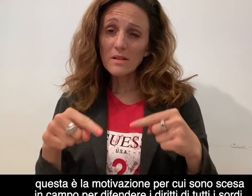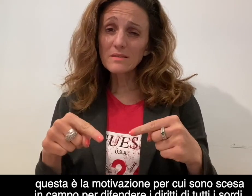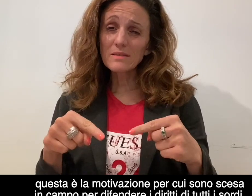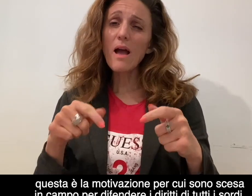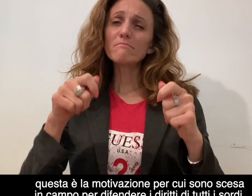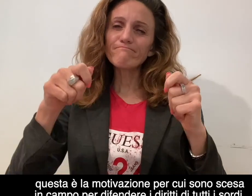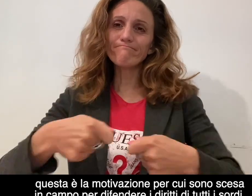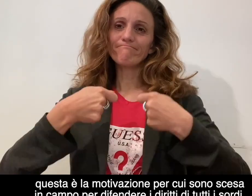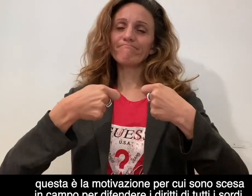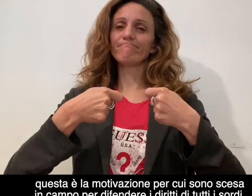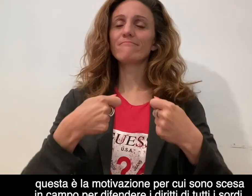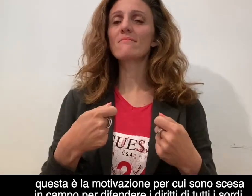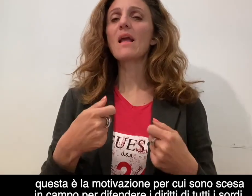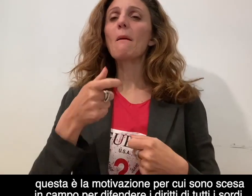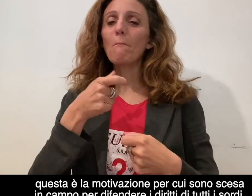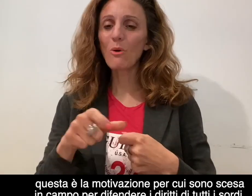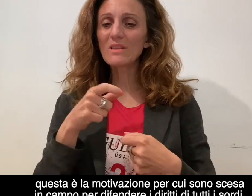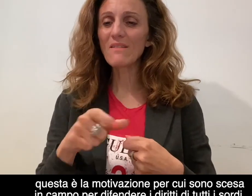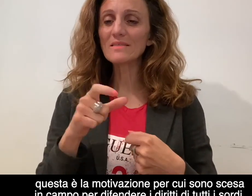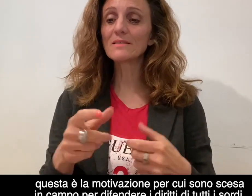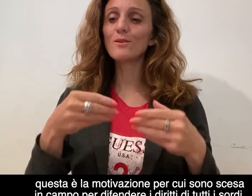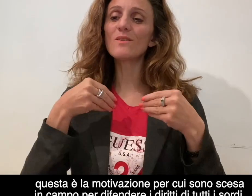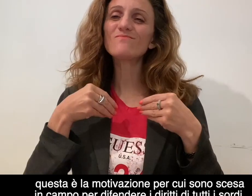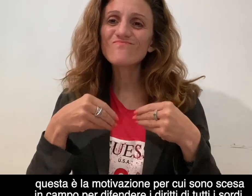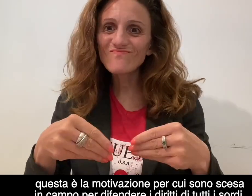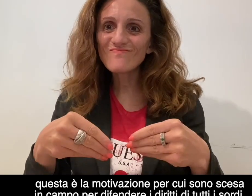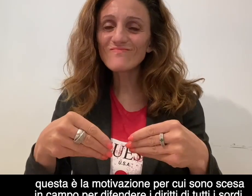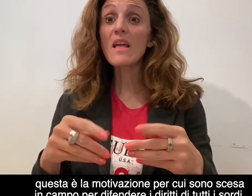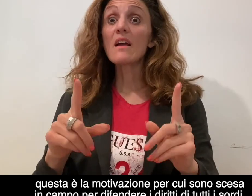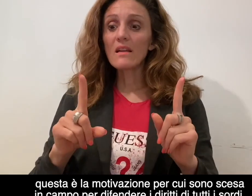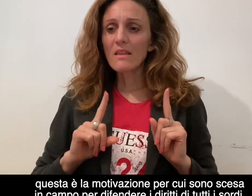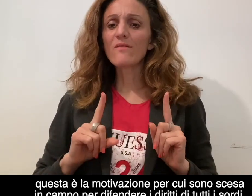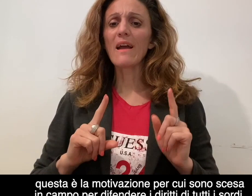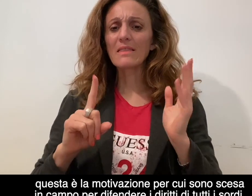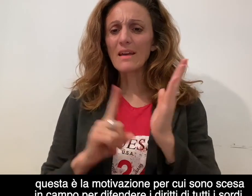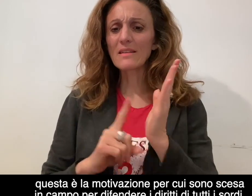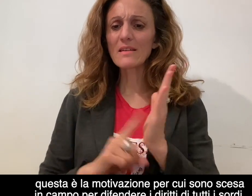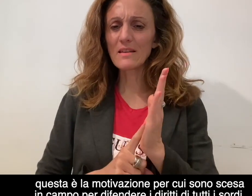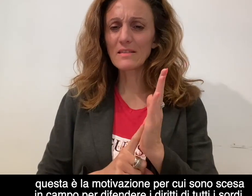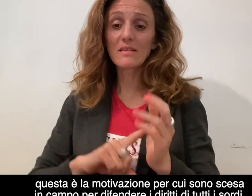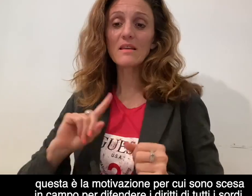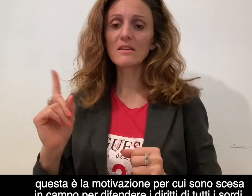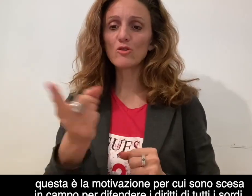questo è proprio la motivazione per cui sono scesa in campo per difendere i diritti di tutti i sordi